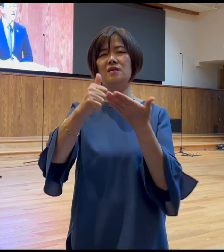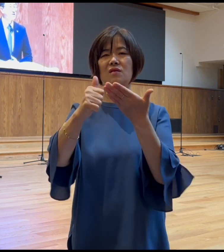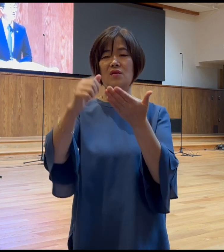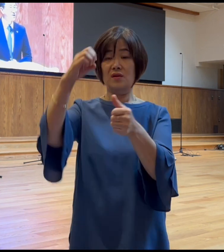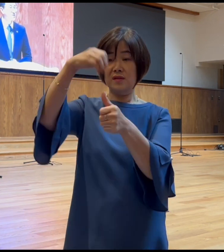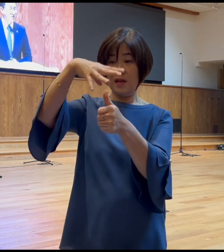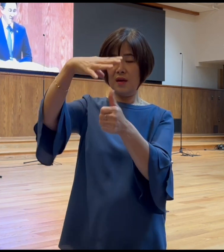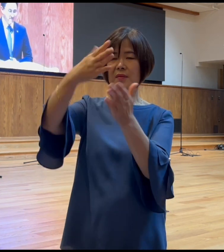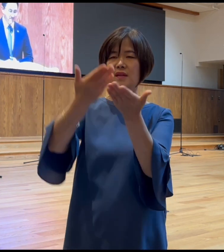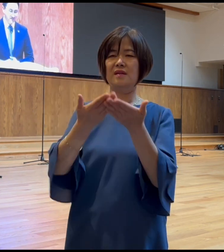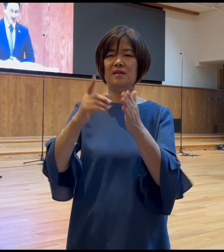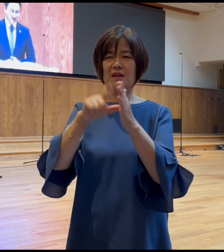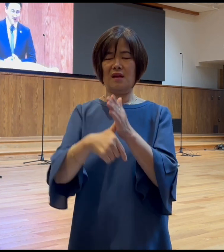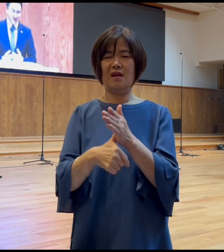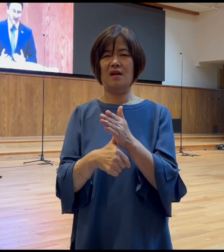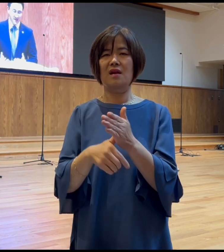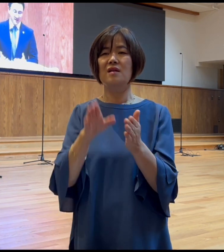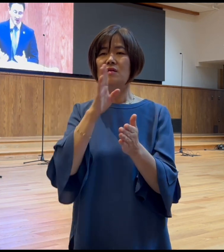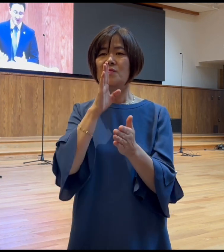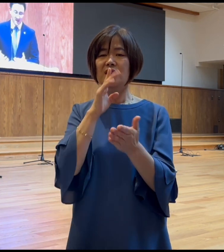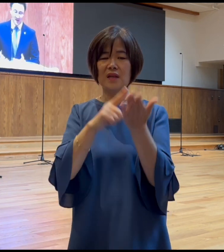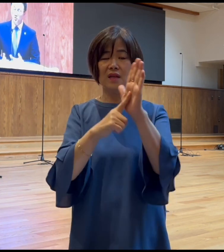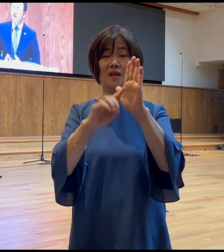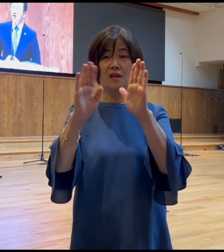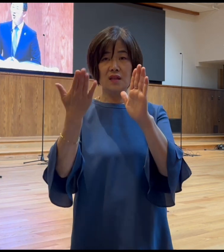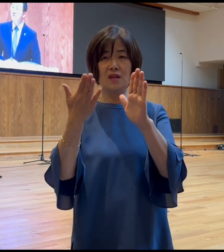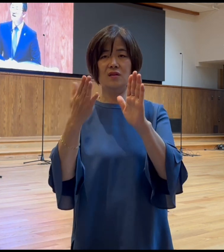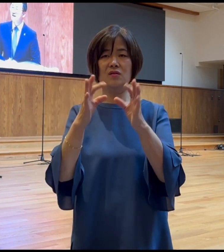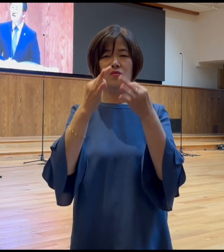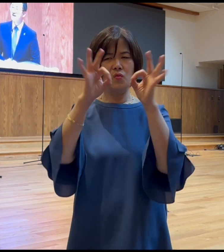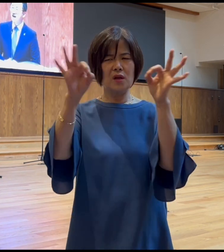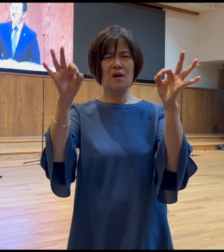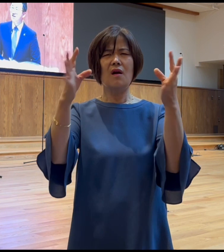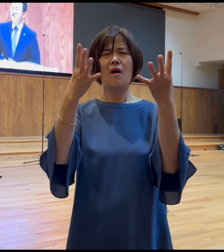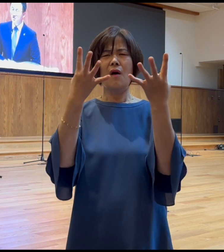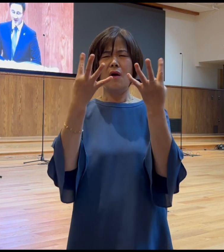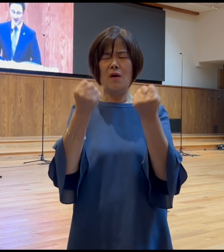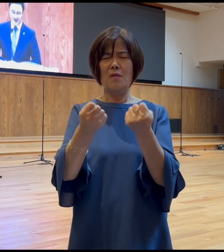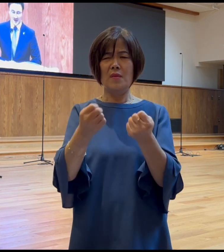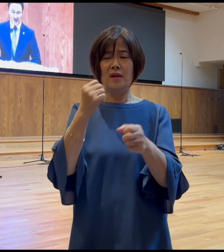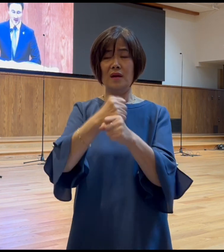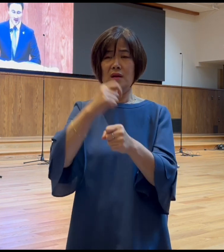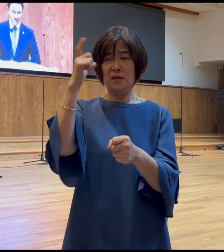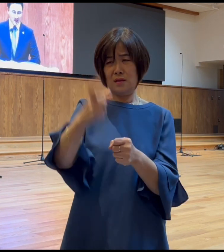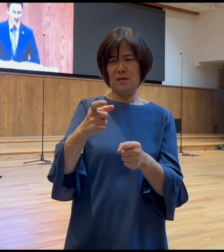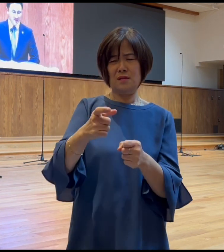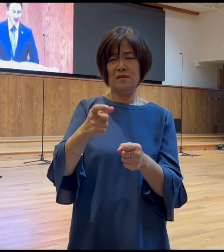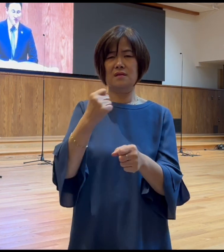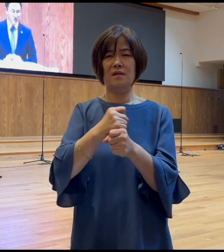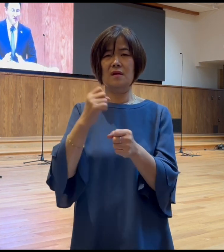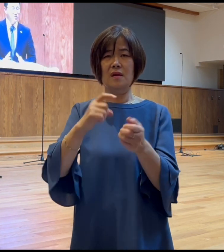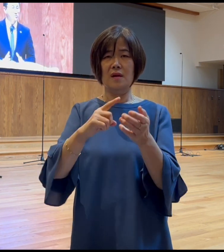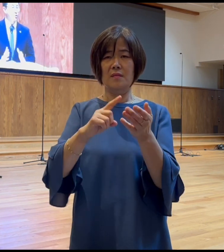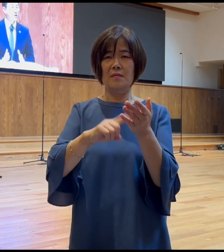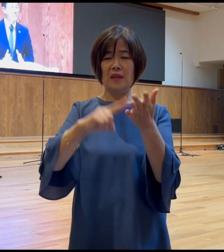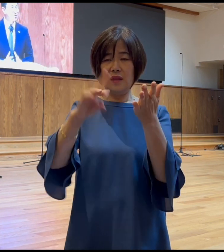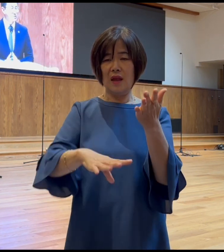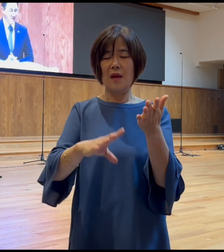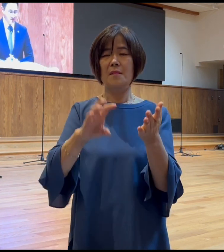세례를 받으시면서 드러나게 된 현상과 소리가 얼마나 강렬한 것이었는지 마태, 마가,